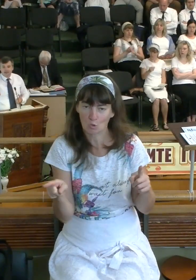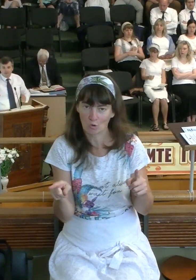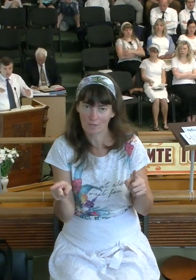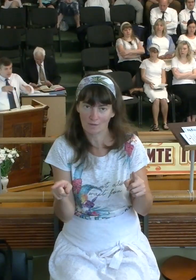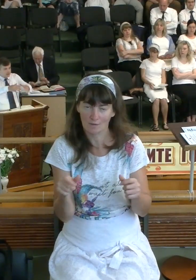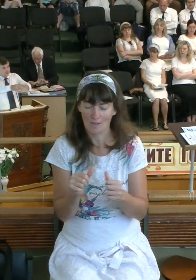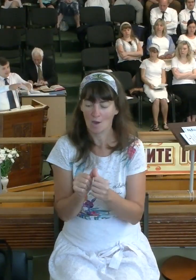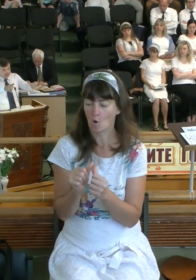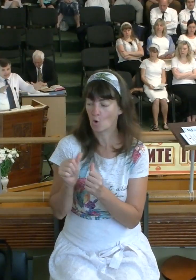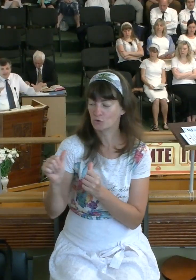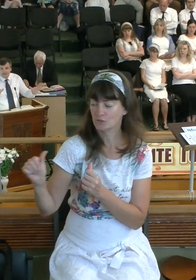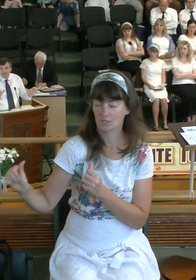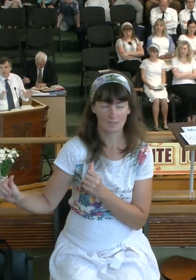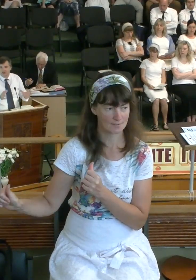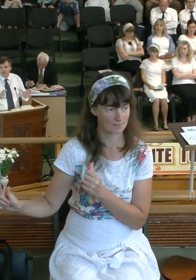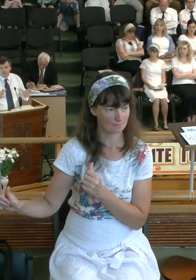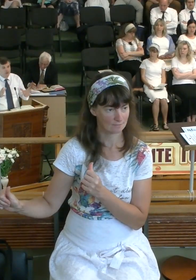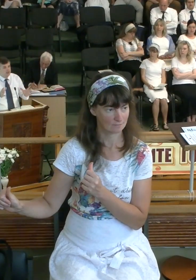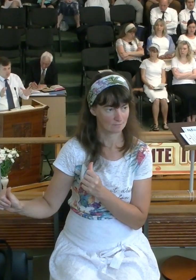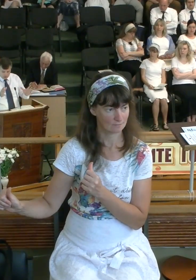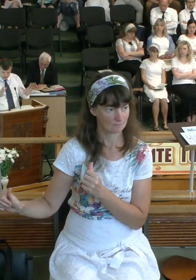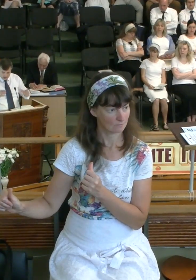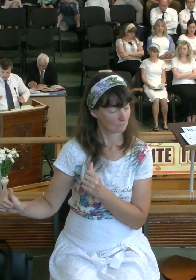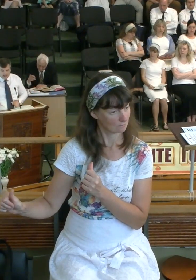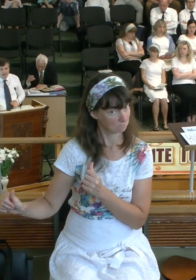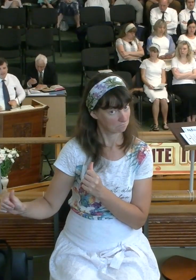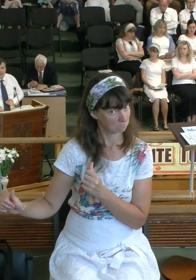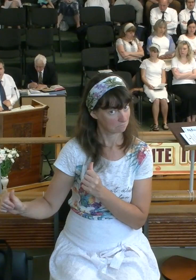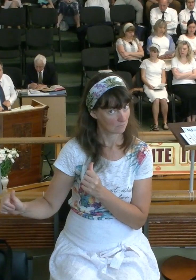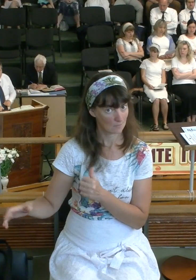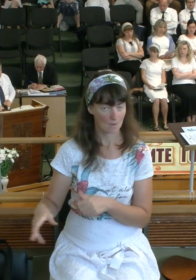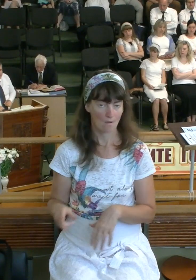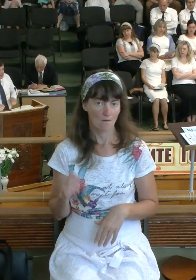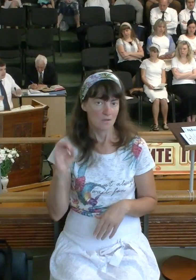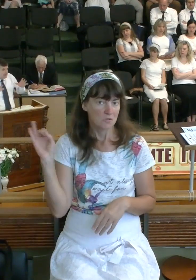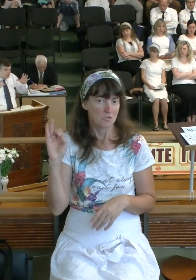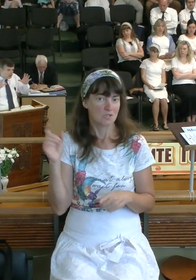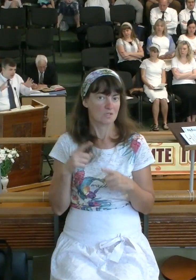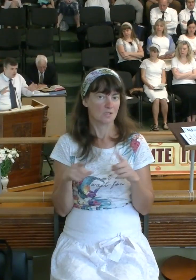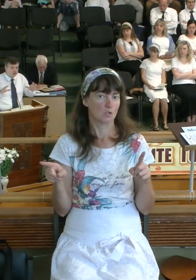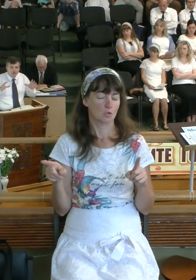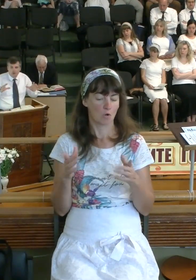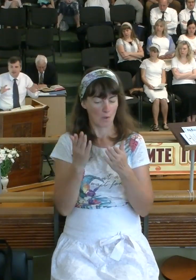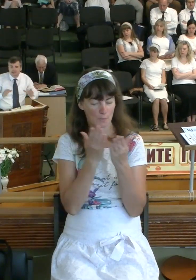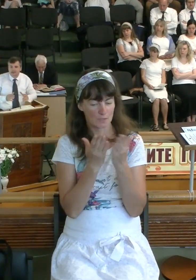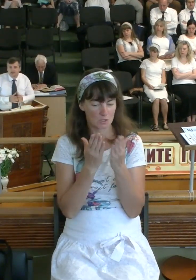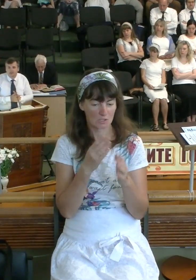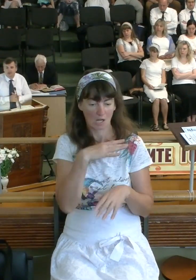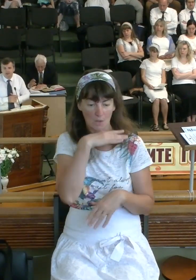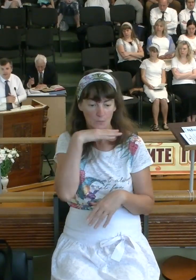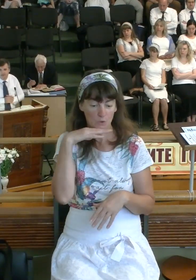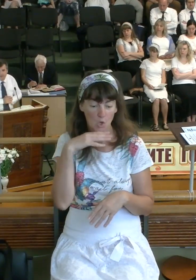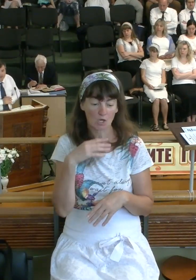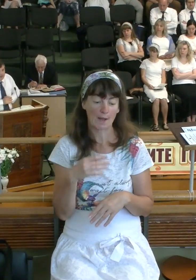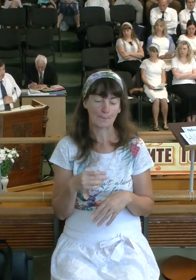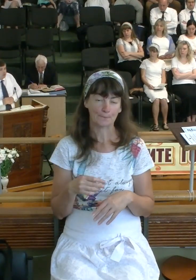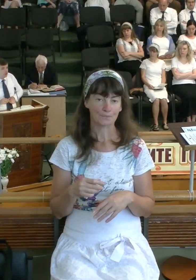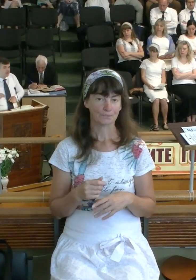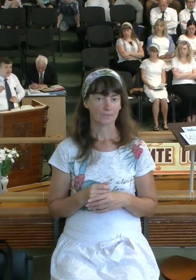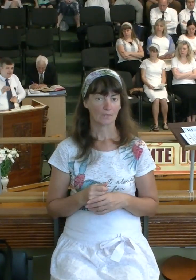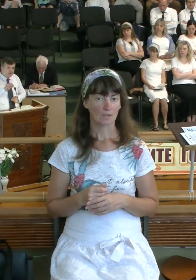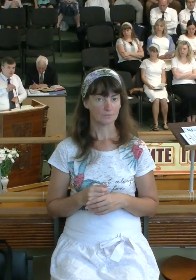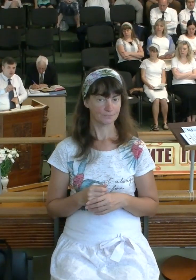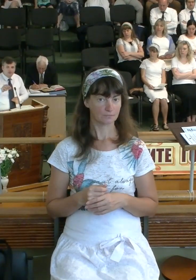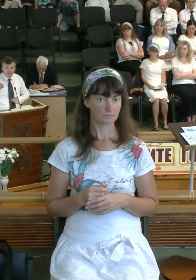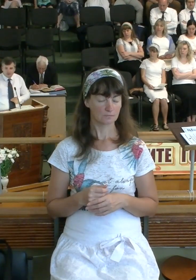стан это уже израильский вот этот вот народ. И интересно другое, знаете, я прочитал очень много разных комментариев о том,